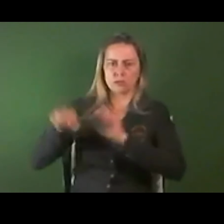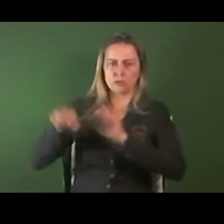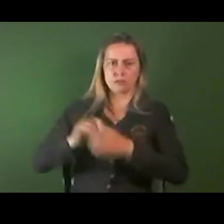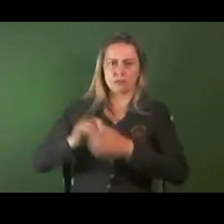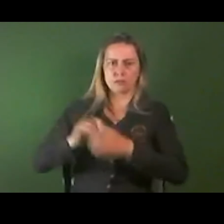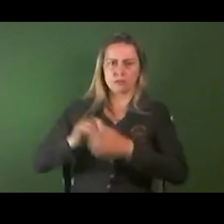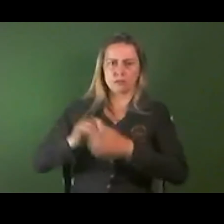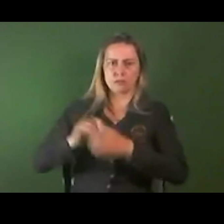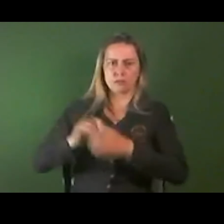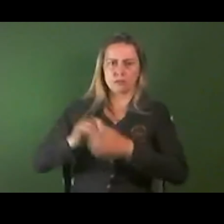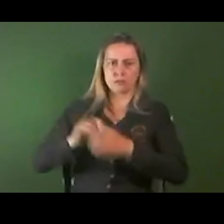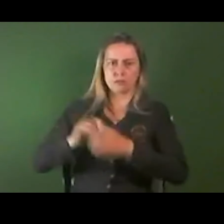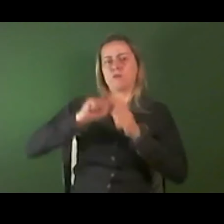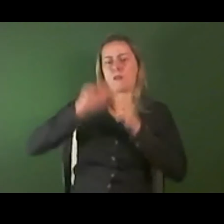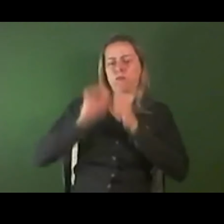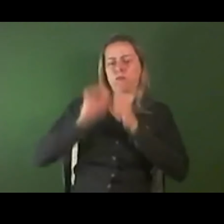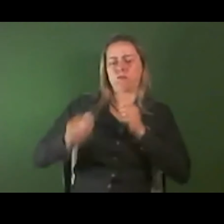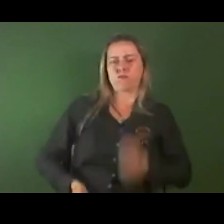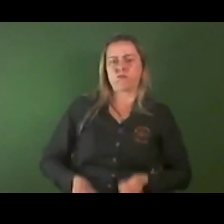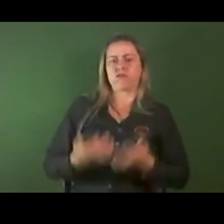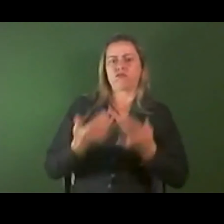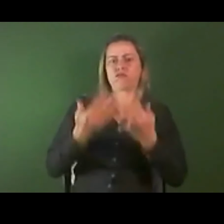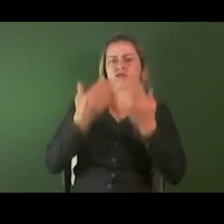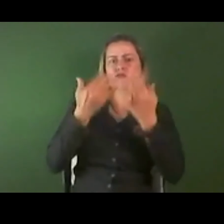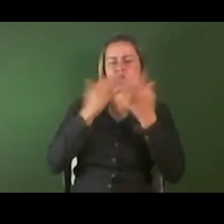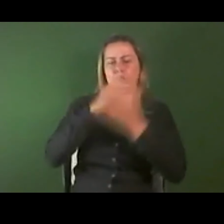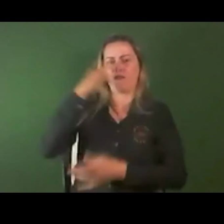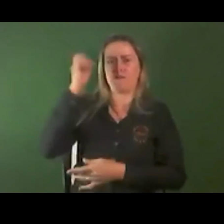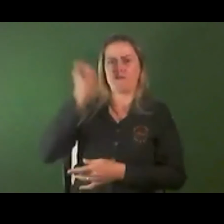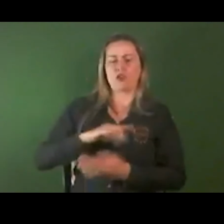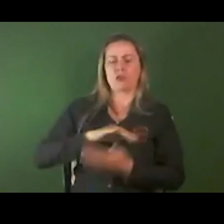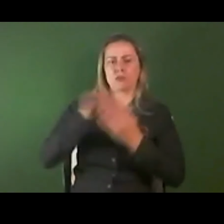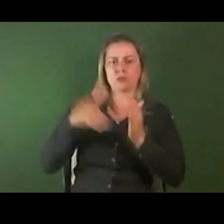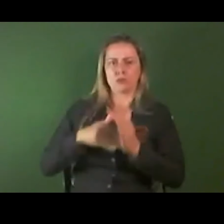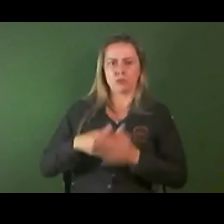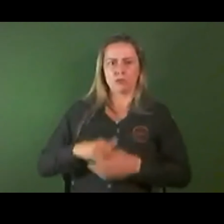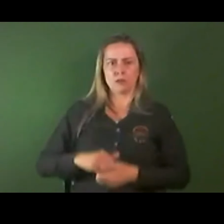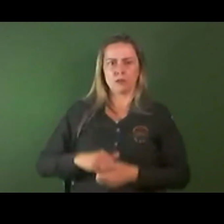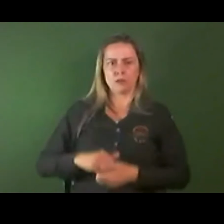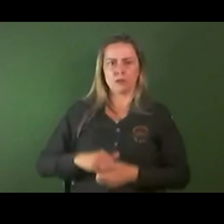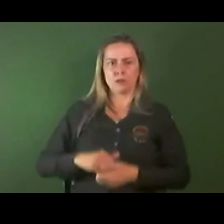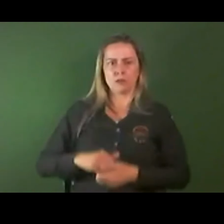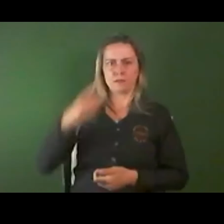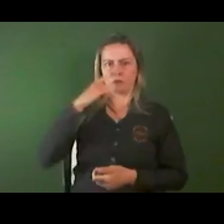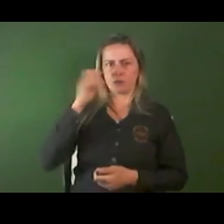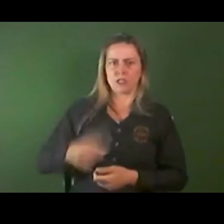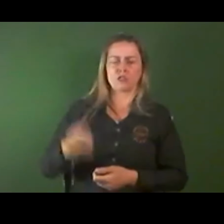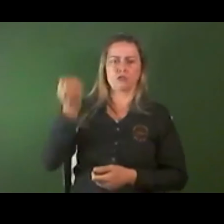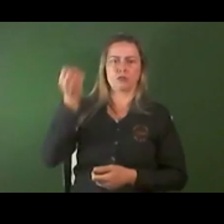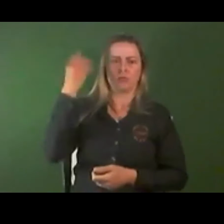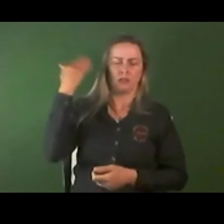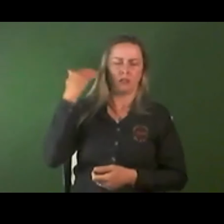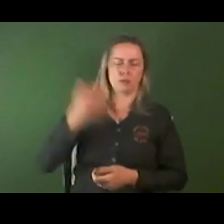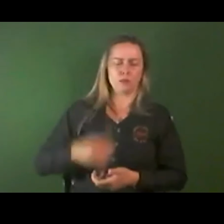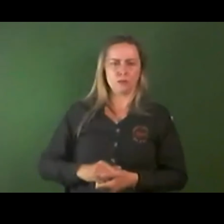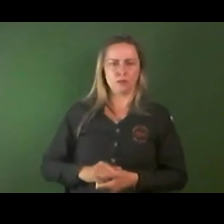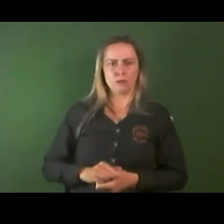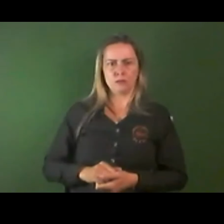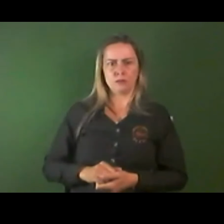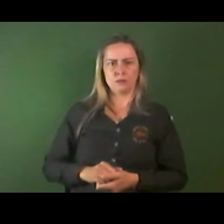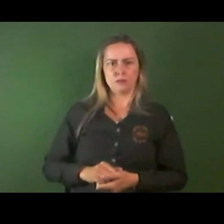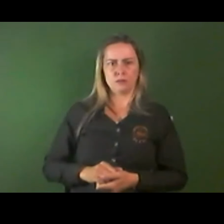queima tudo. Ele joga fora tudo que ele fez. Tamanha a rejeição ao que tudo que ele tinha feito.